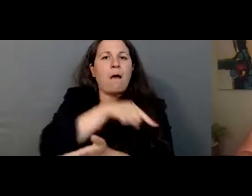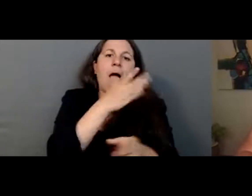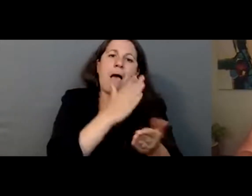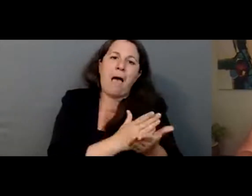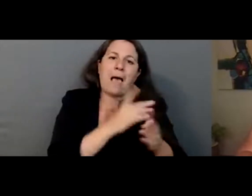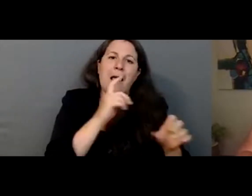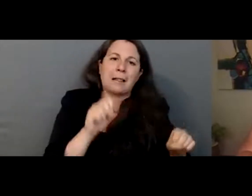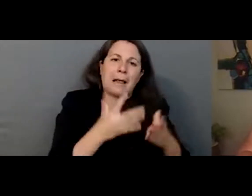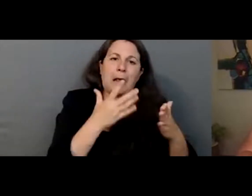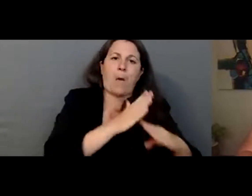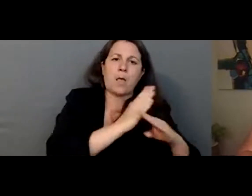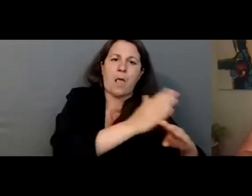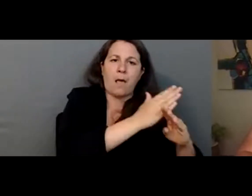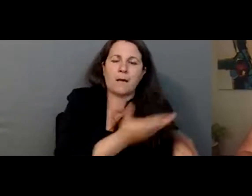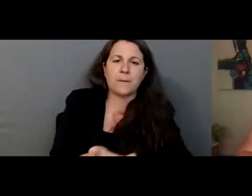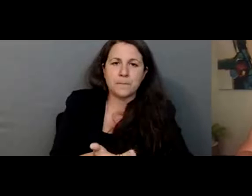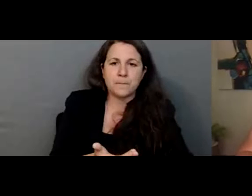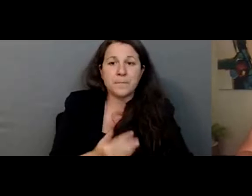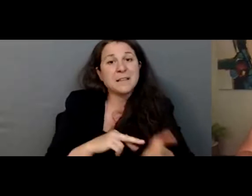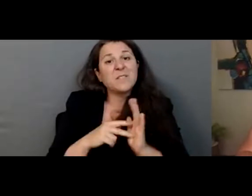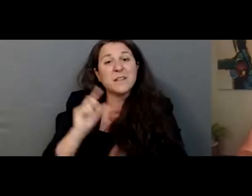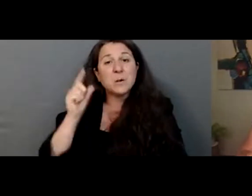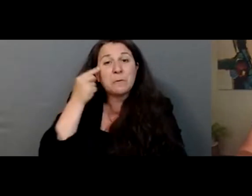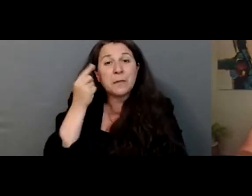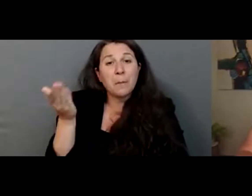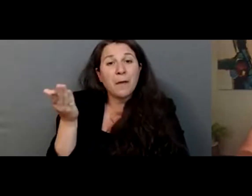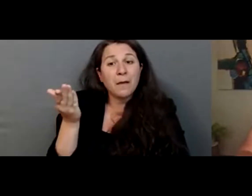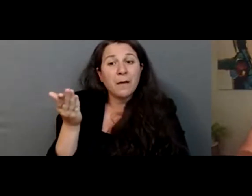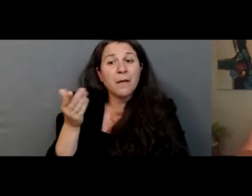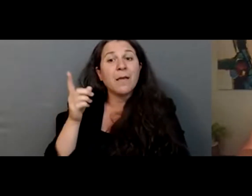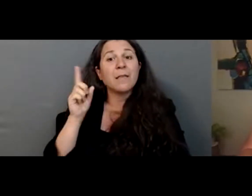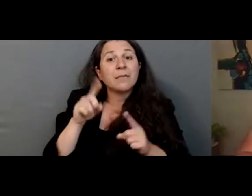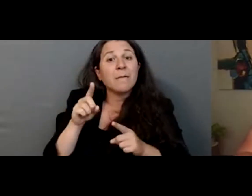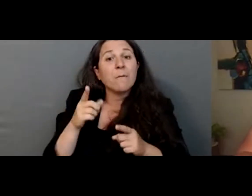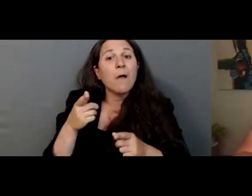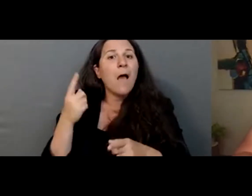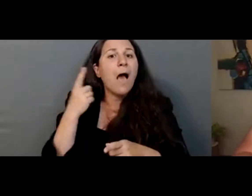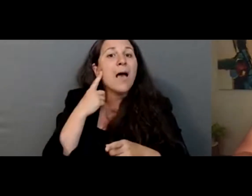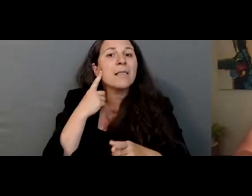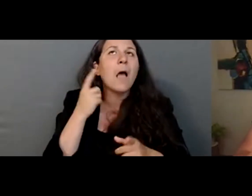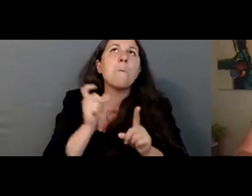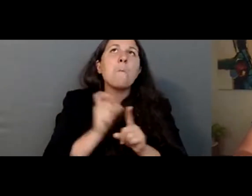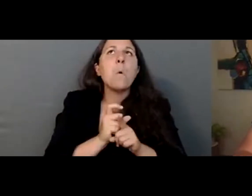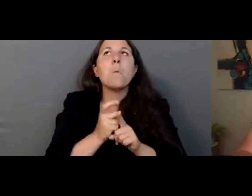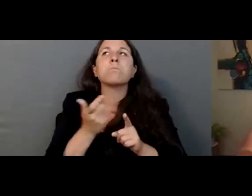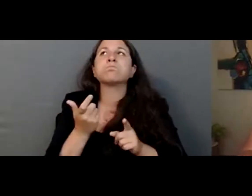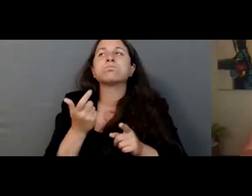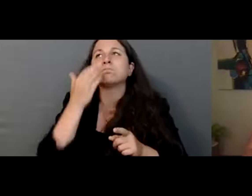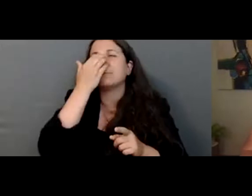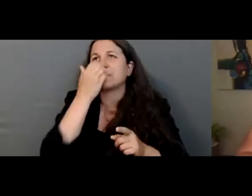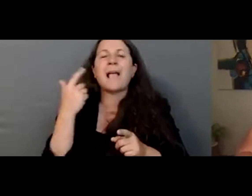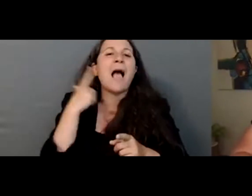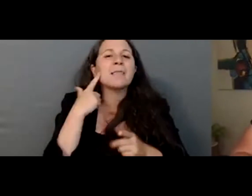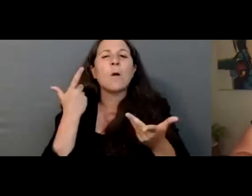parce que malheureusement, très souvent, on entend le message de l'importance des petits gestes. Je n'ai rien contre les